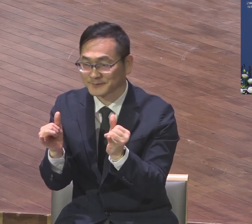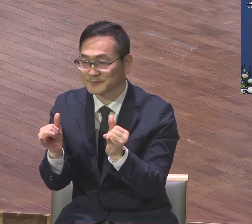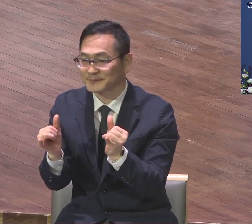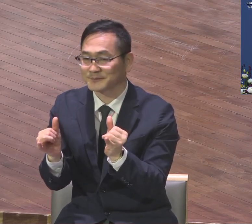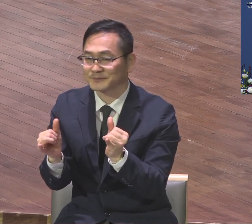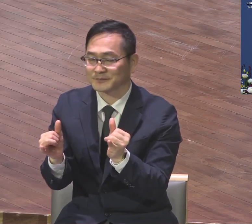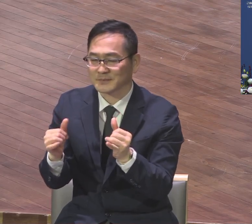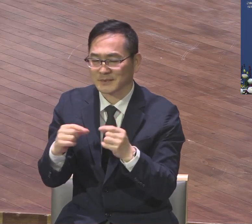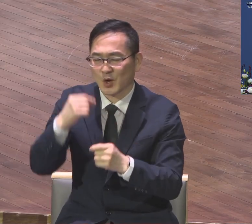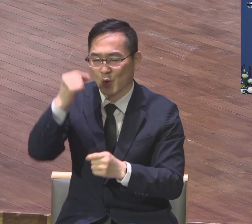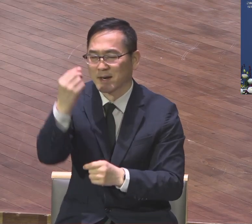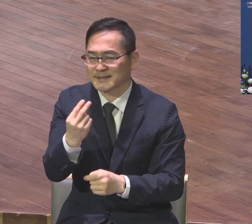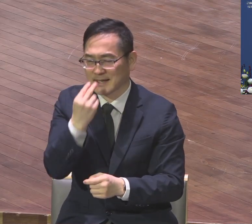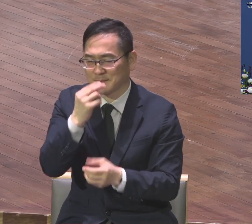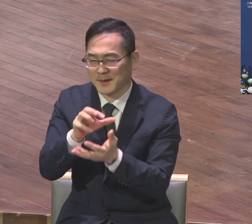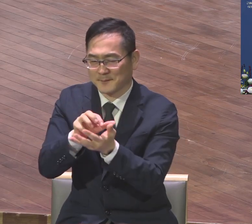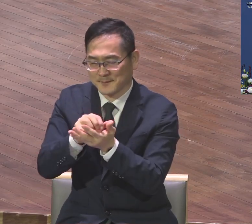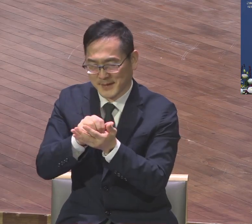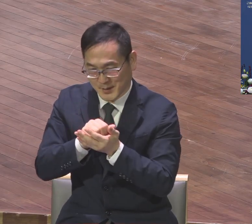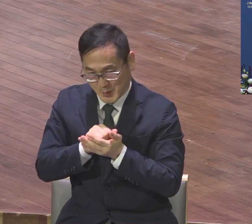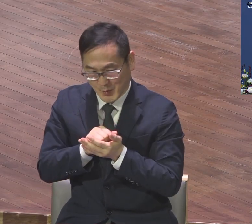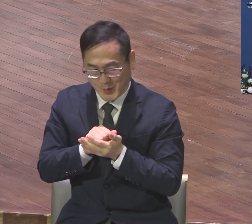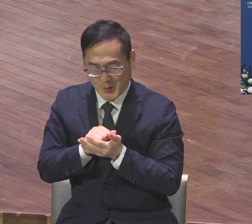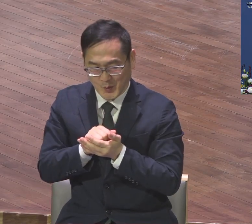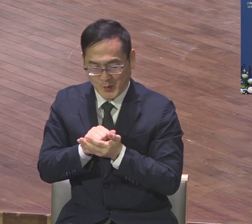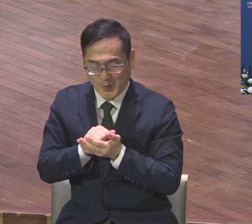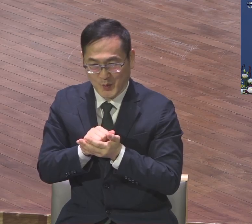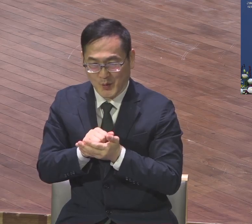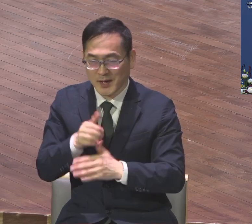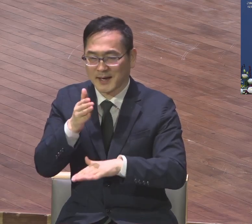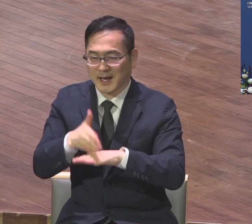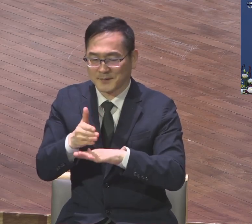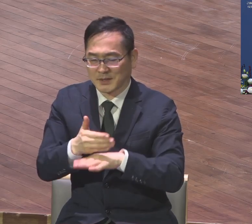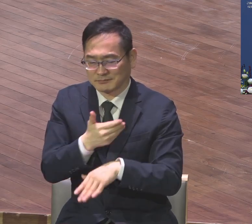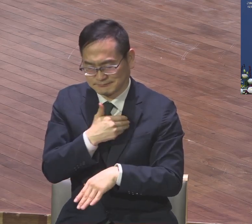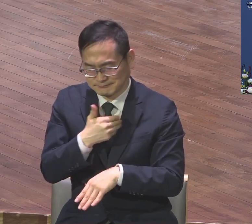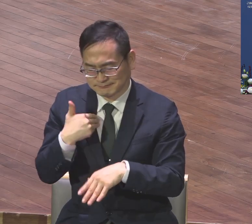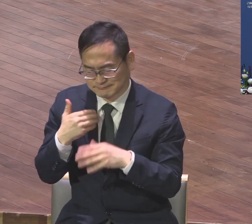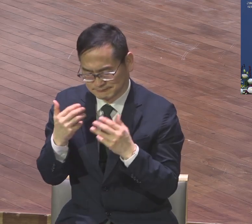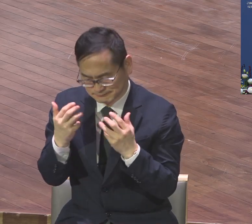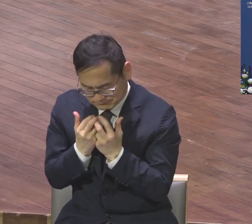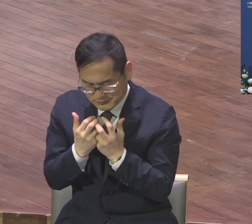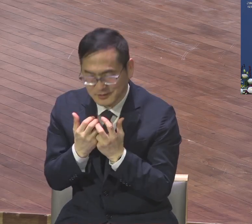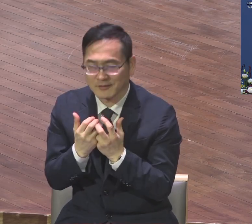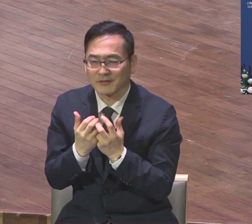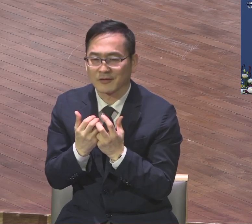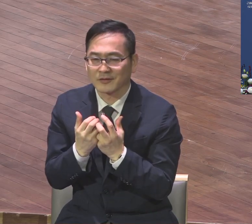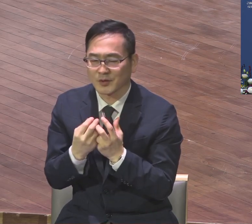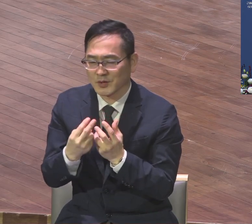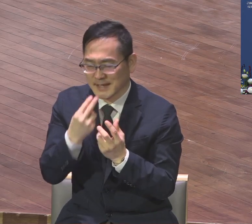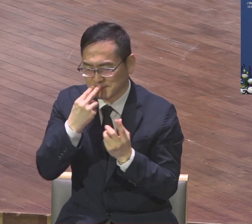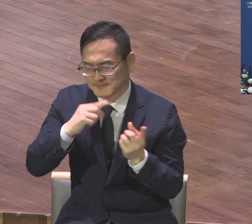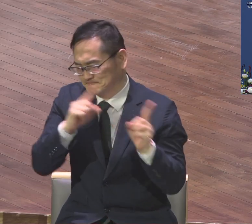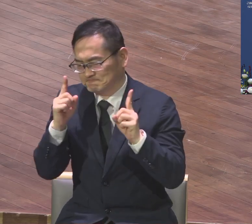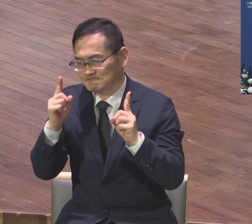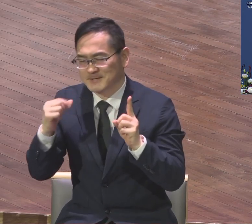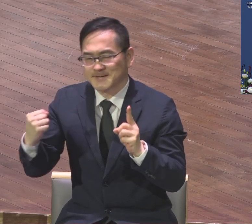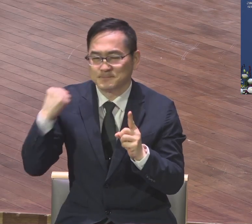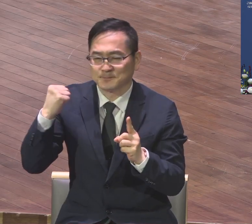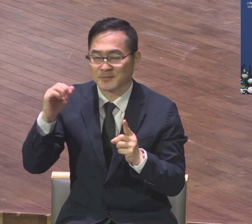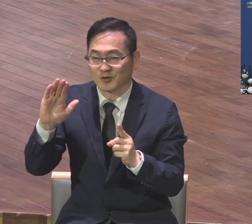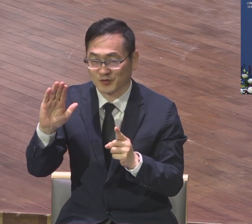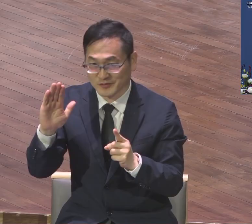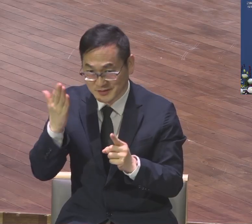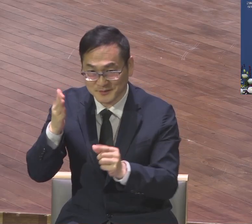얻고 날마다 삶의 밥걸음 속에서 감사가 넘쳐나는 그런 생명적 역동을 일으키는 그날이 되기를